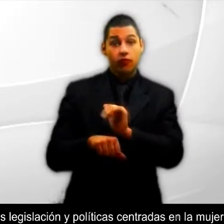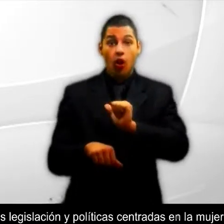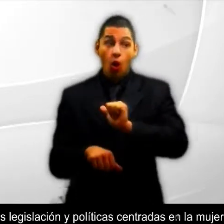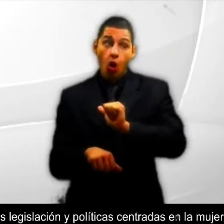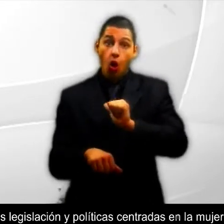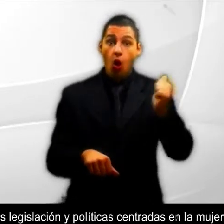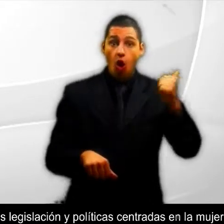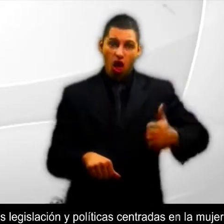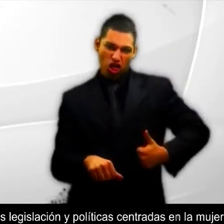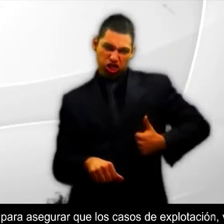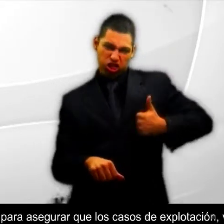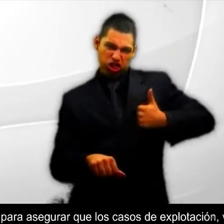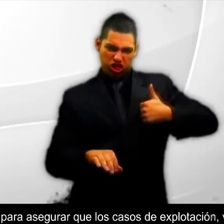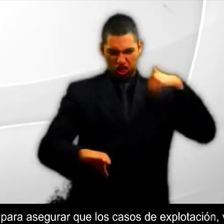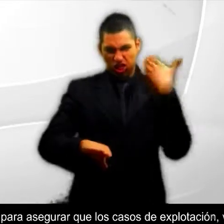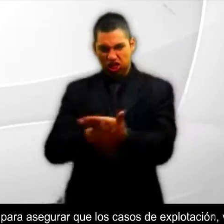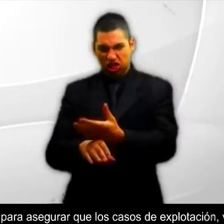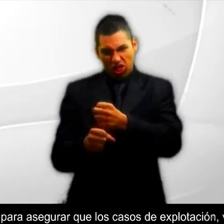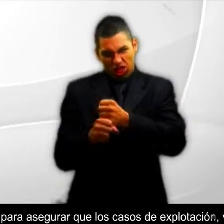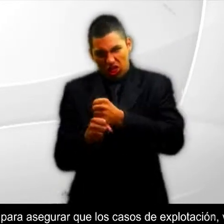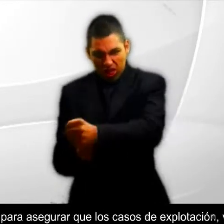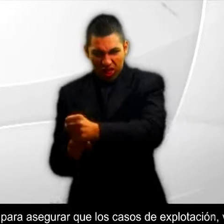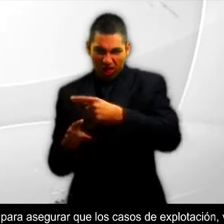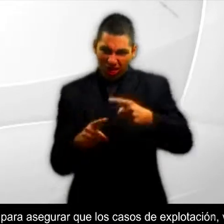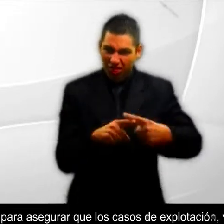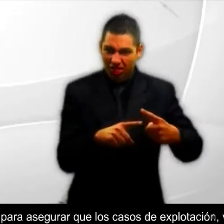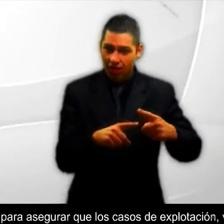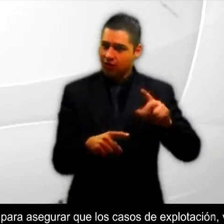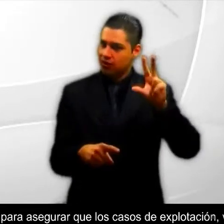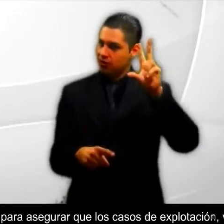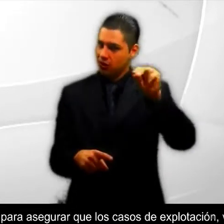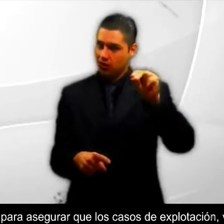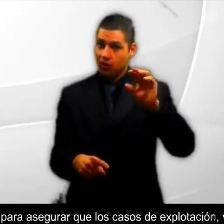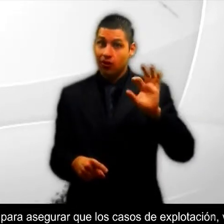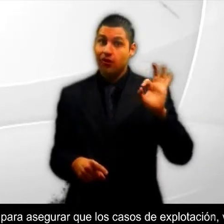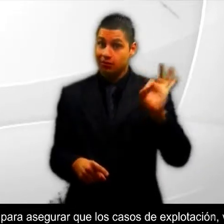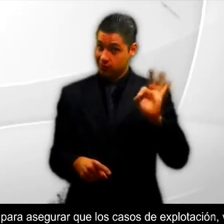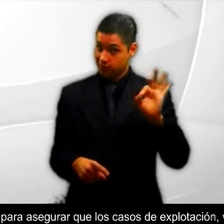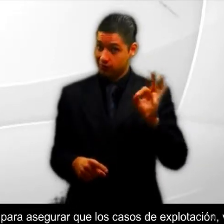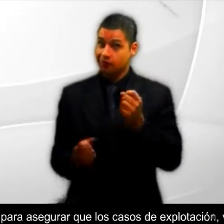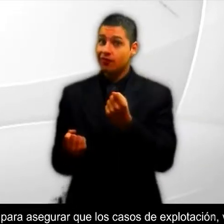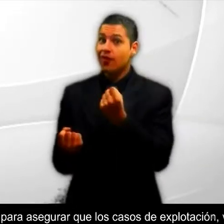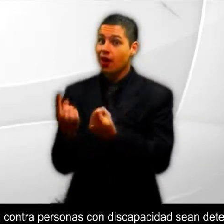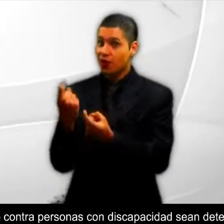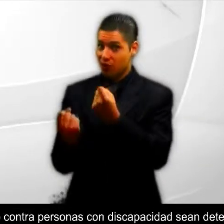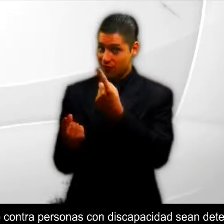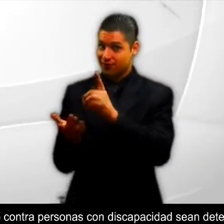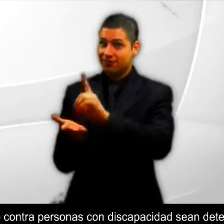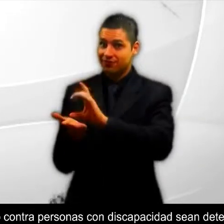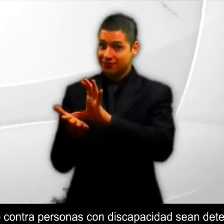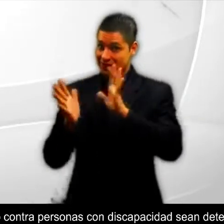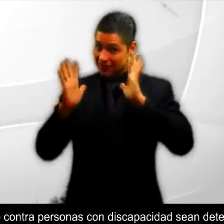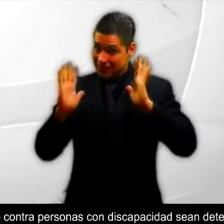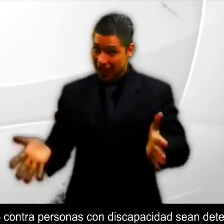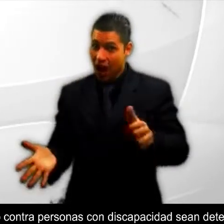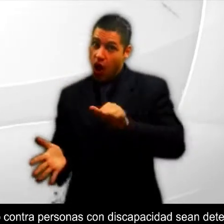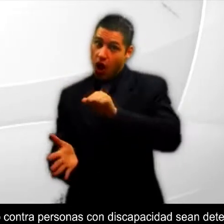centradas en la mujer y en la infancia, para asegurar que los casos de explotación, violencia y abuso contra personas con